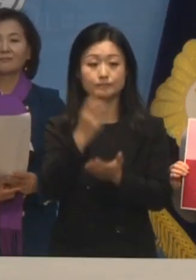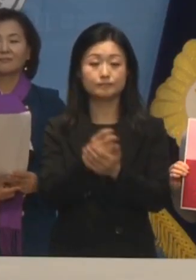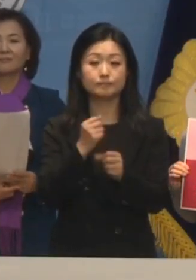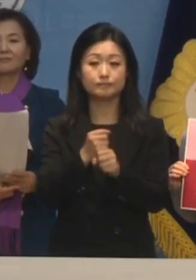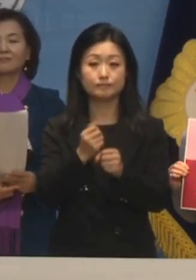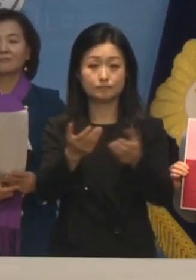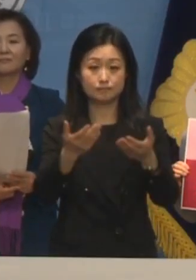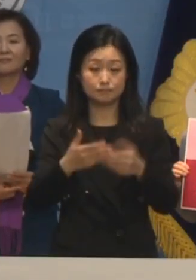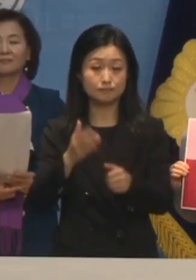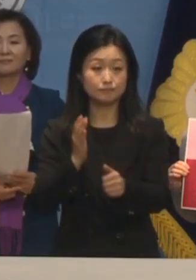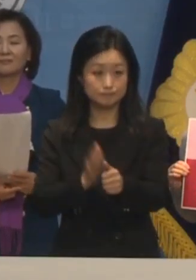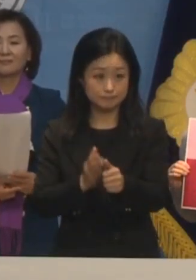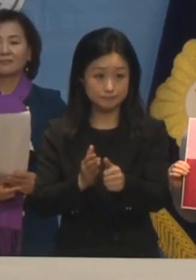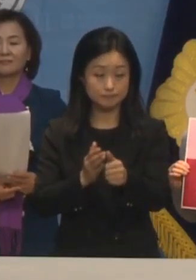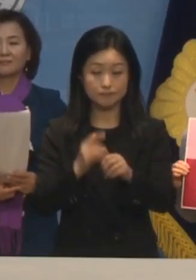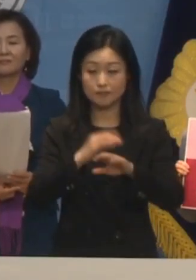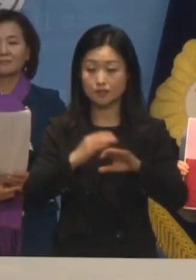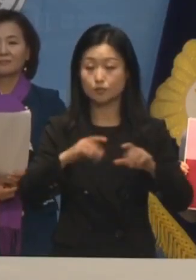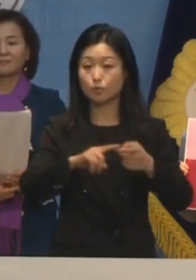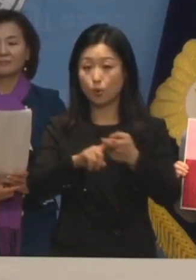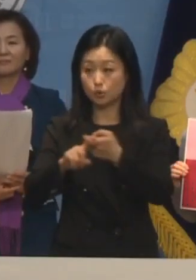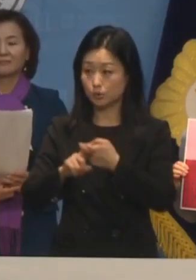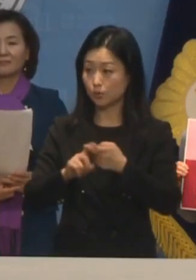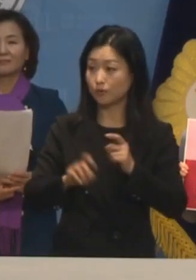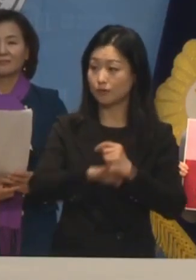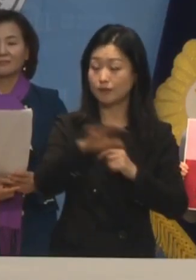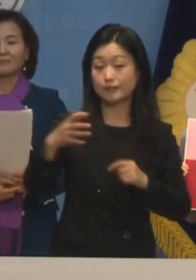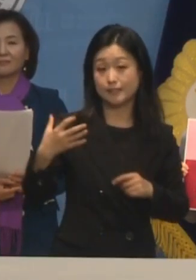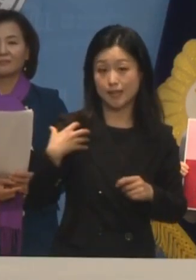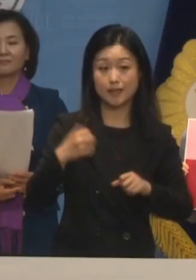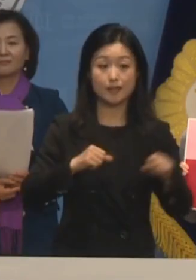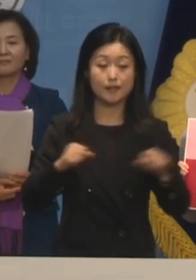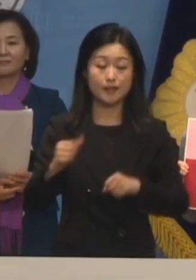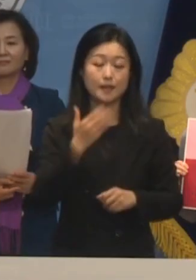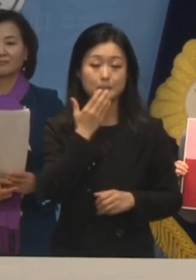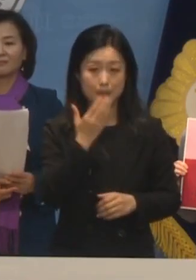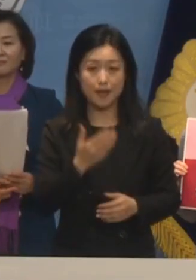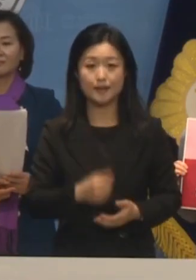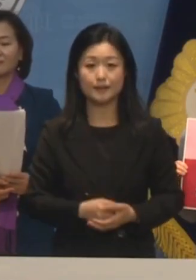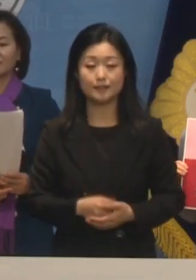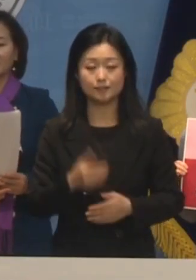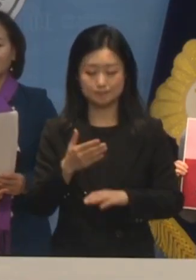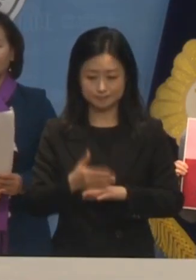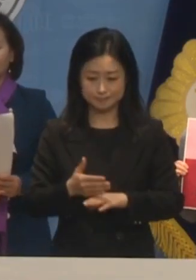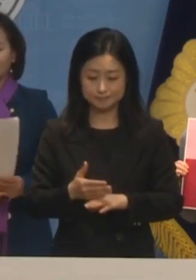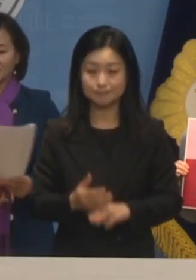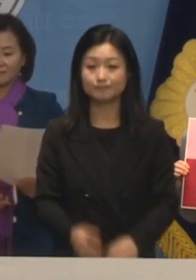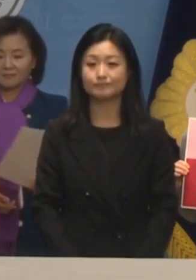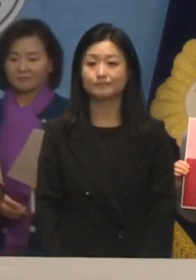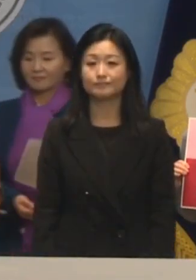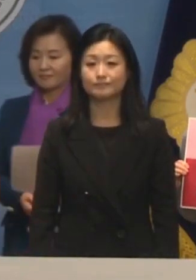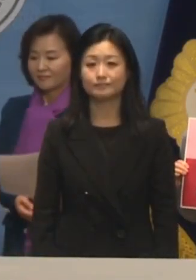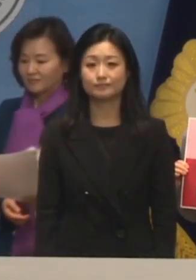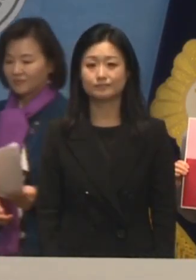제정까지 나아갈 수 있도록 민주노총은 그 책임과 역할을 다해 나갈 것입니다. 고맙습니다.